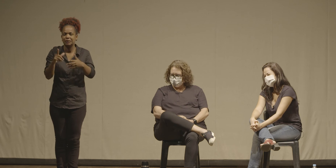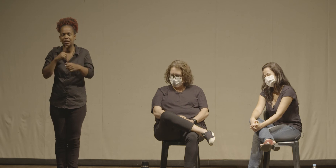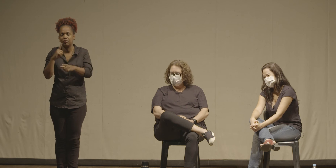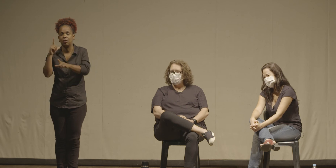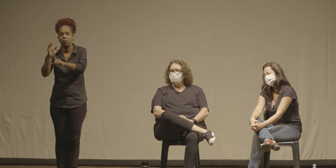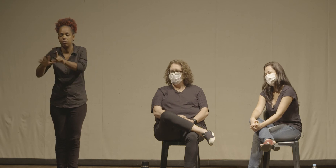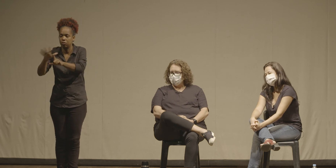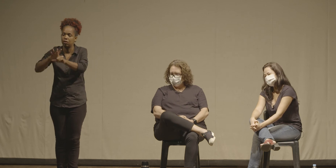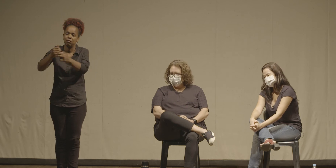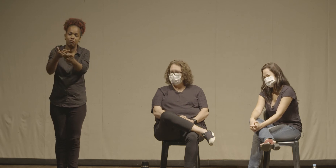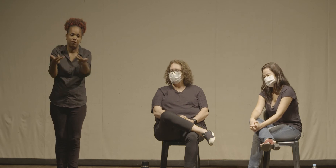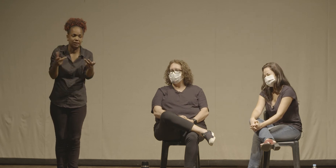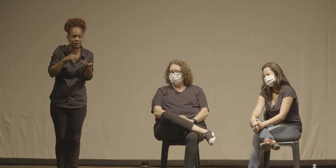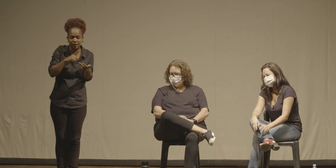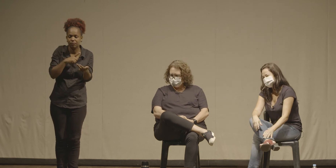streaming